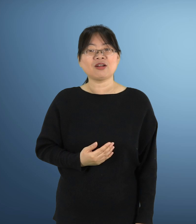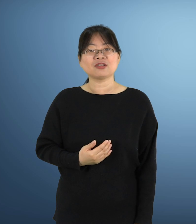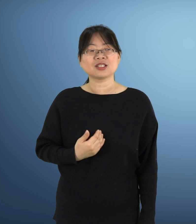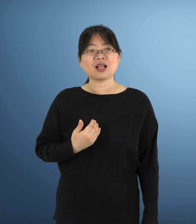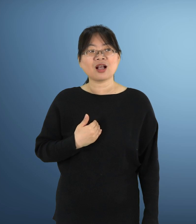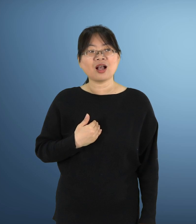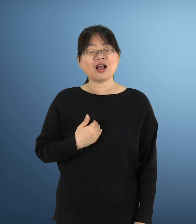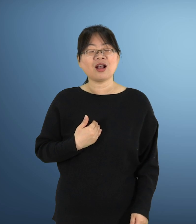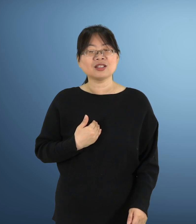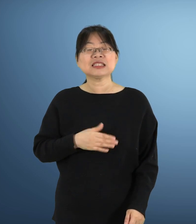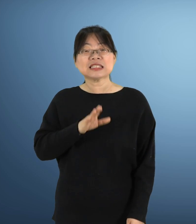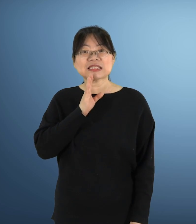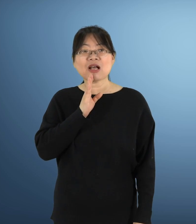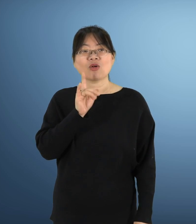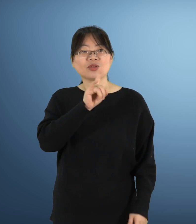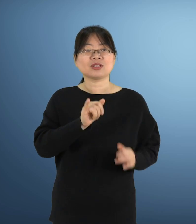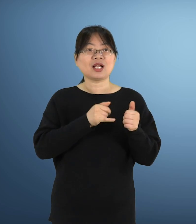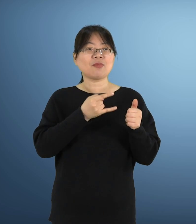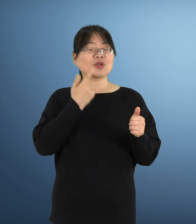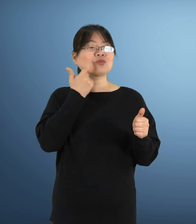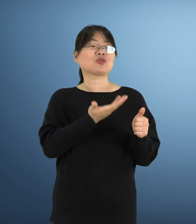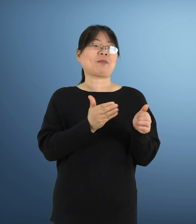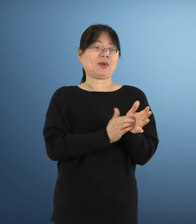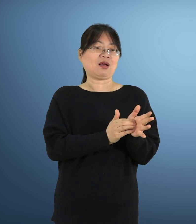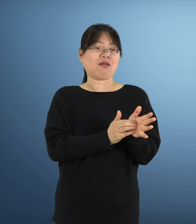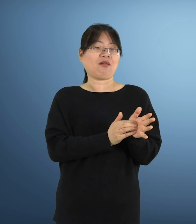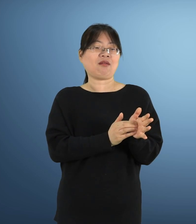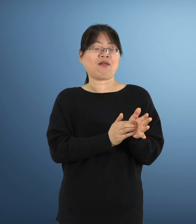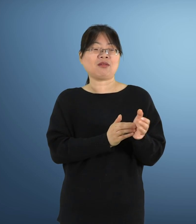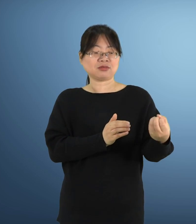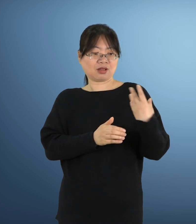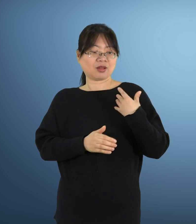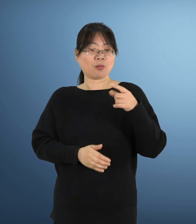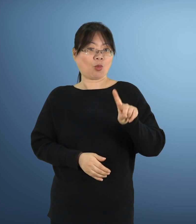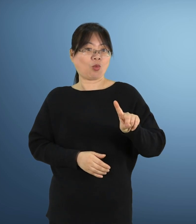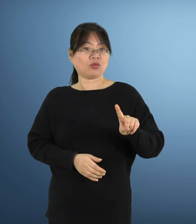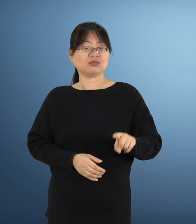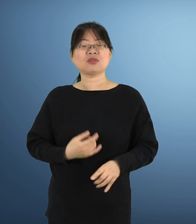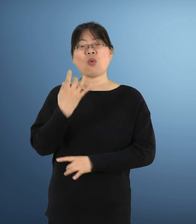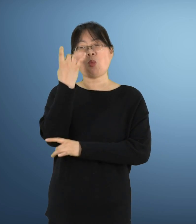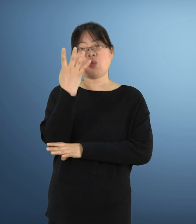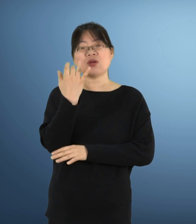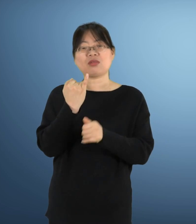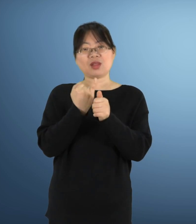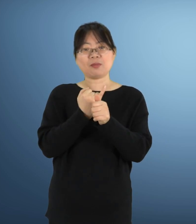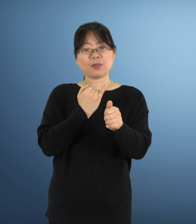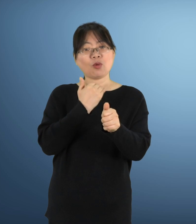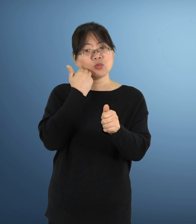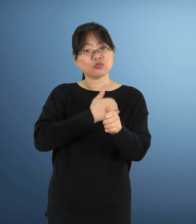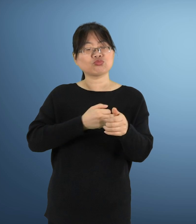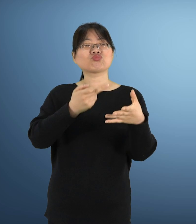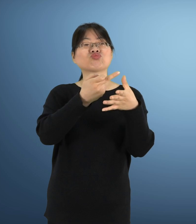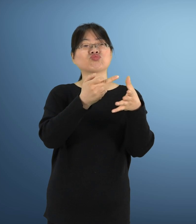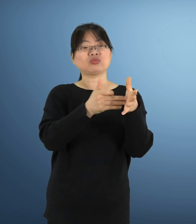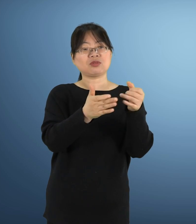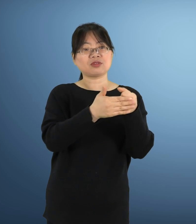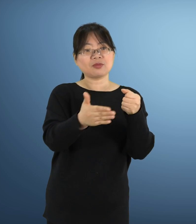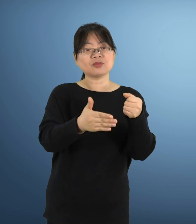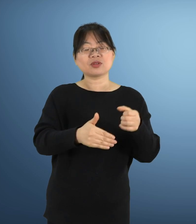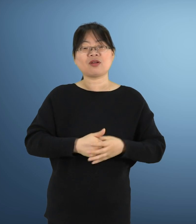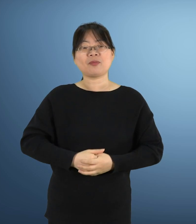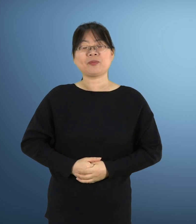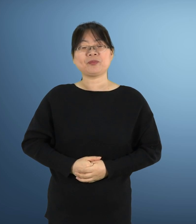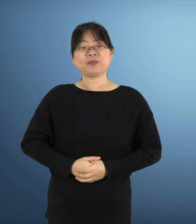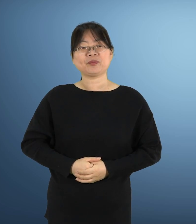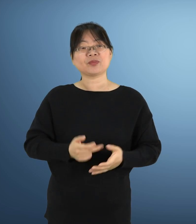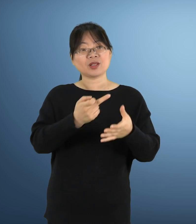물어봤어요. 그랬더니 그래도 본 남편이 첫 번째 아들이니까 그